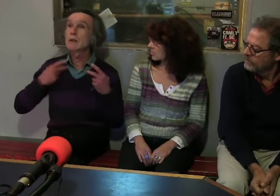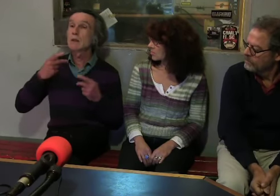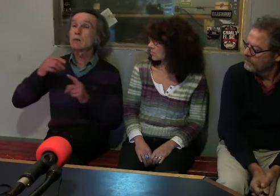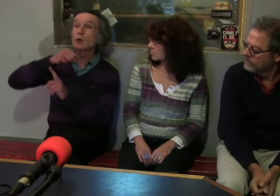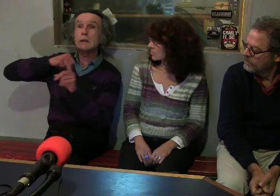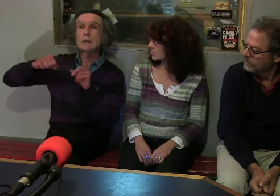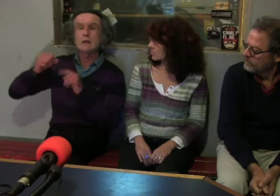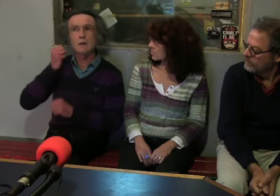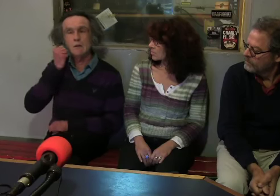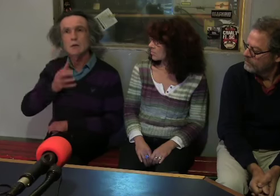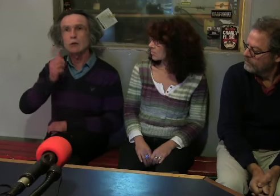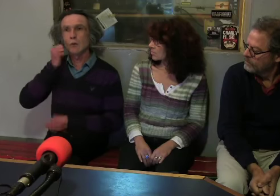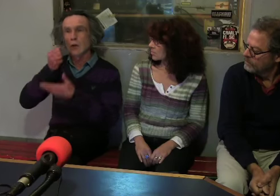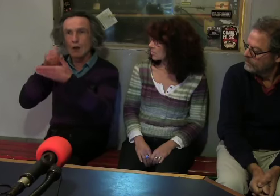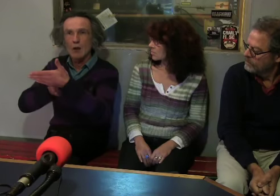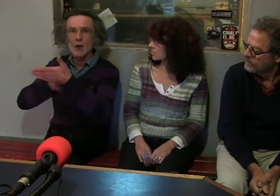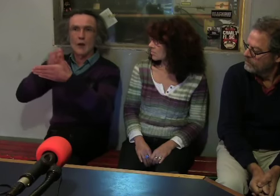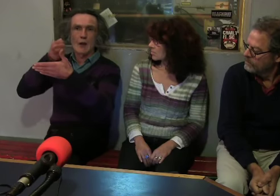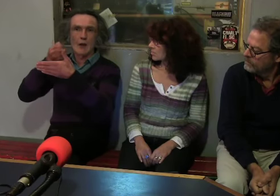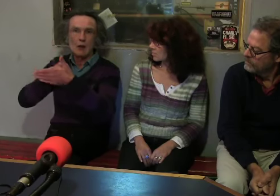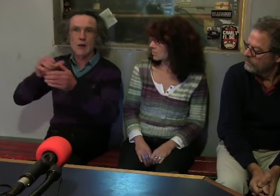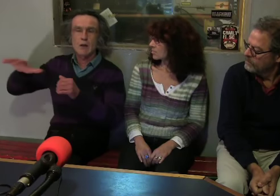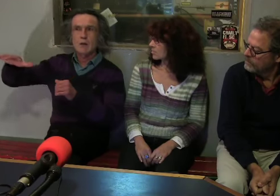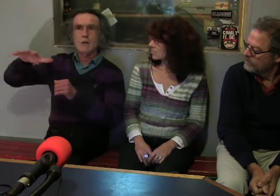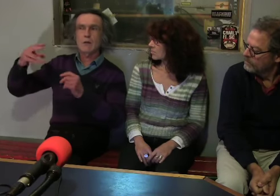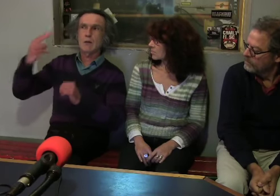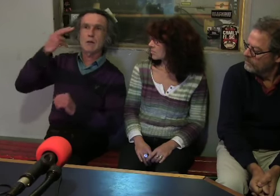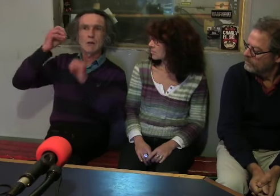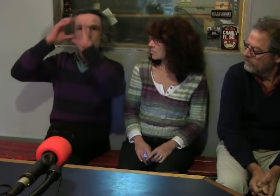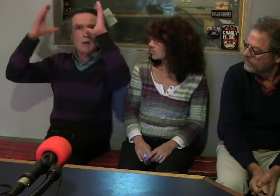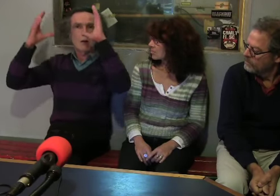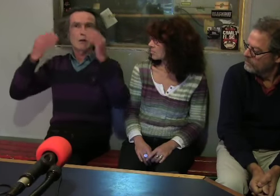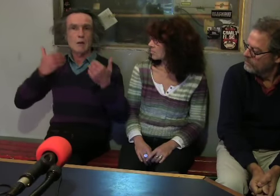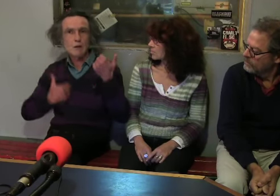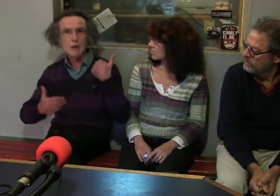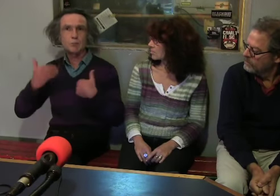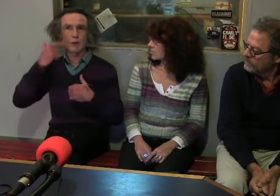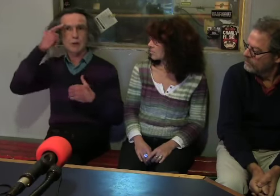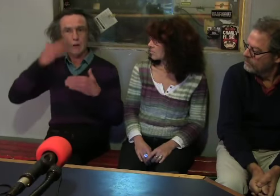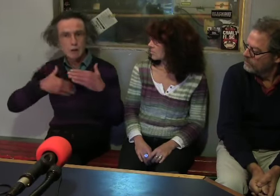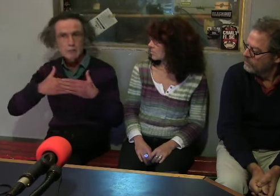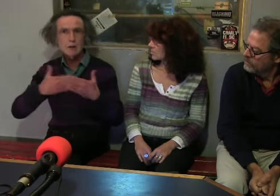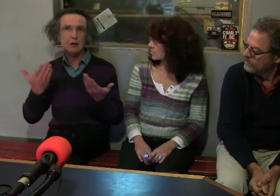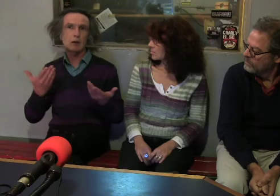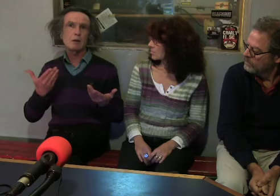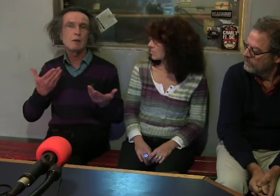Le problème, c'est que la société, en fait, quotidiennement, nous renvoie à une question à